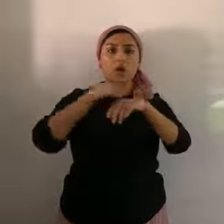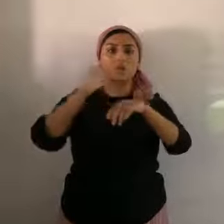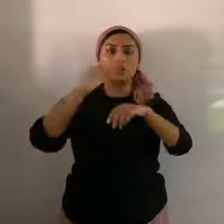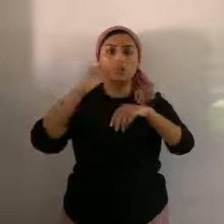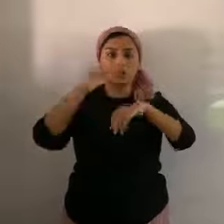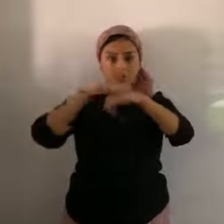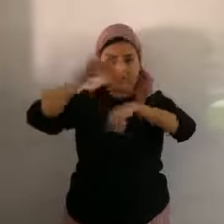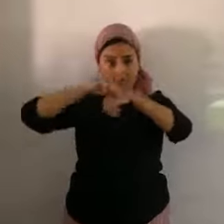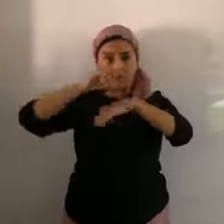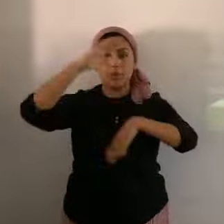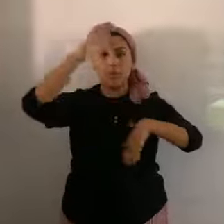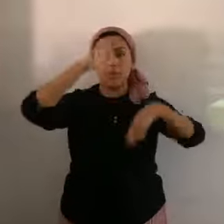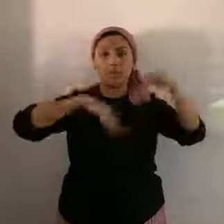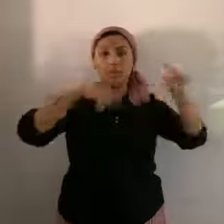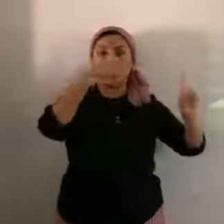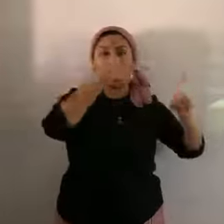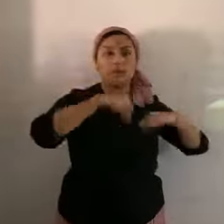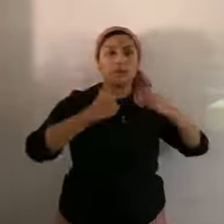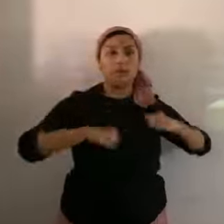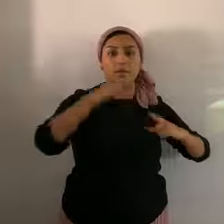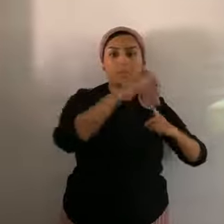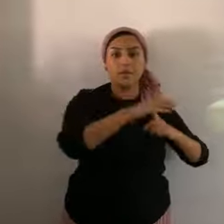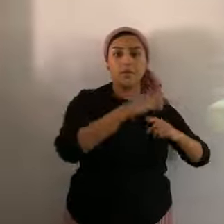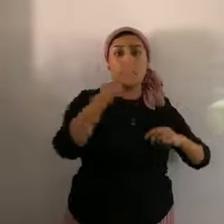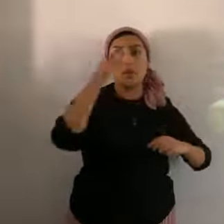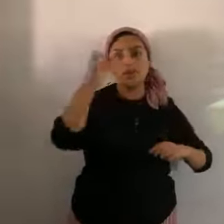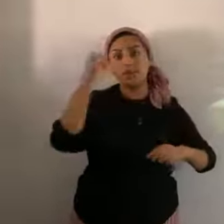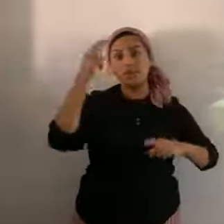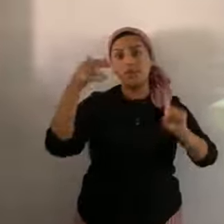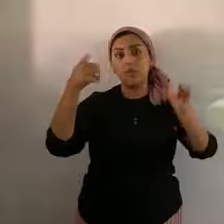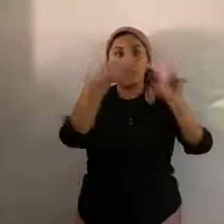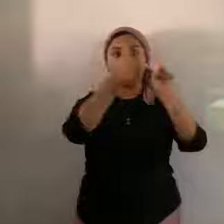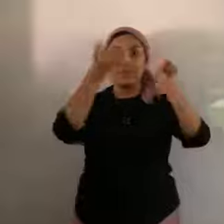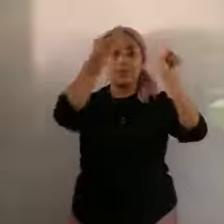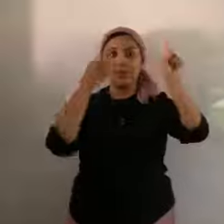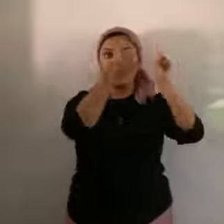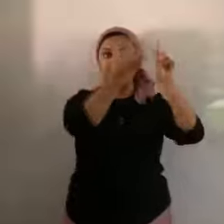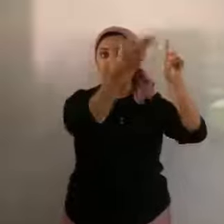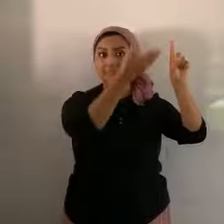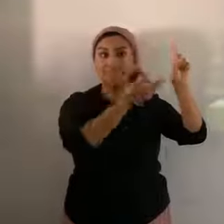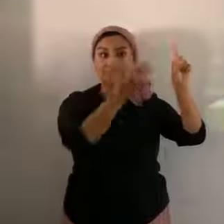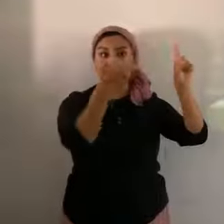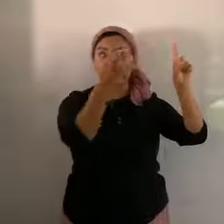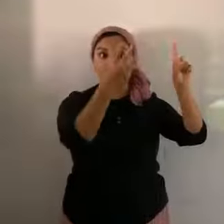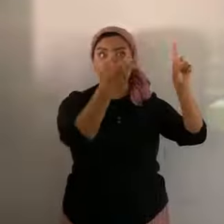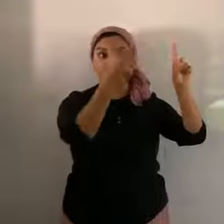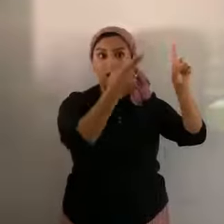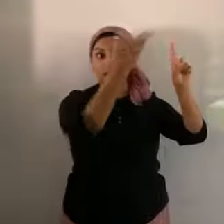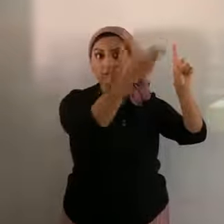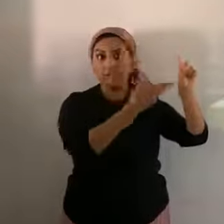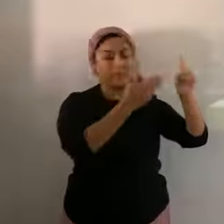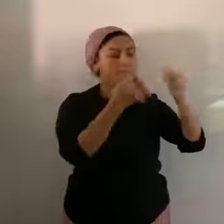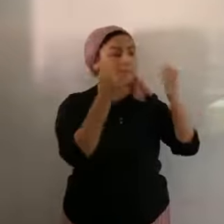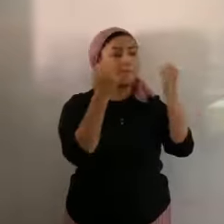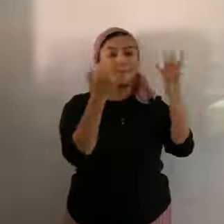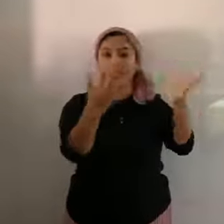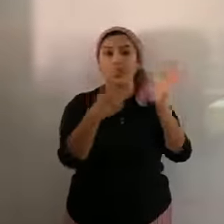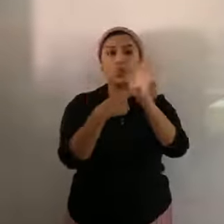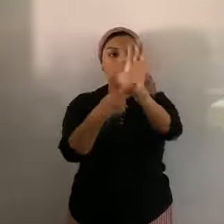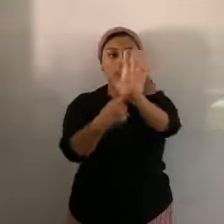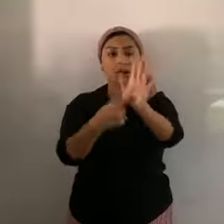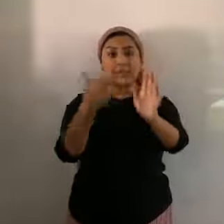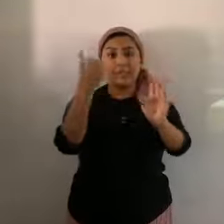sumo Cohen. ¿Por qué? Porque él es Yahweh. A ver, hay tantas formas de demostrar que Yahshua es